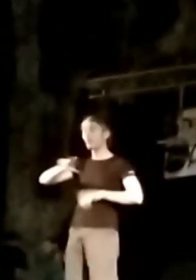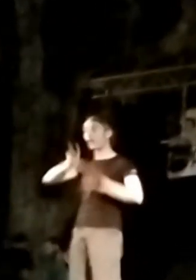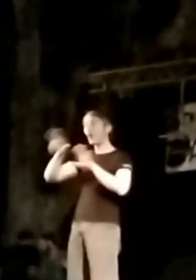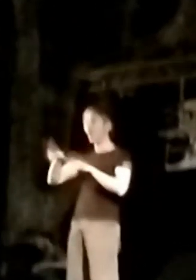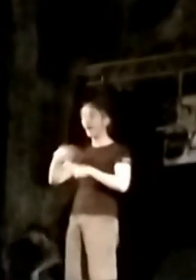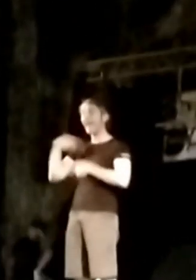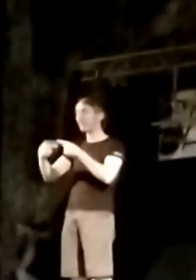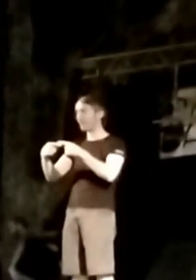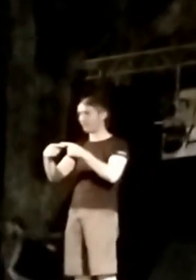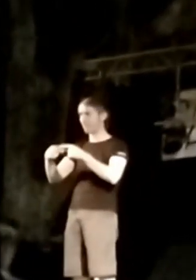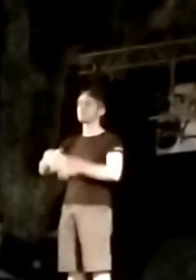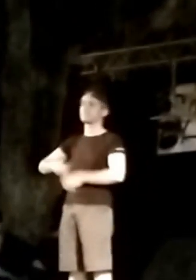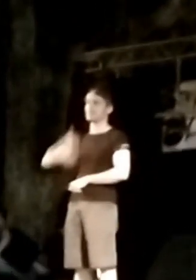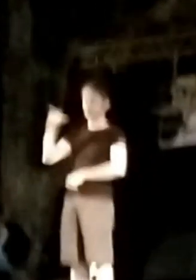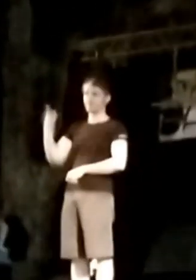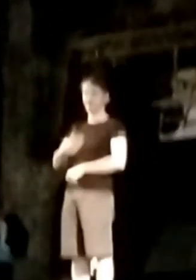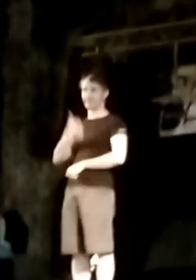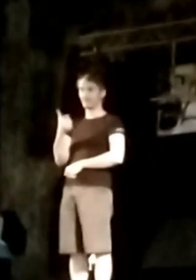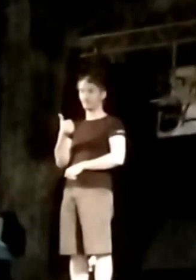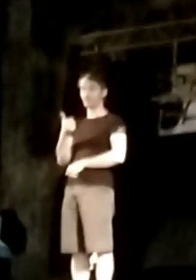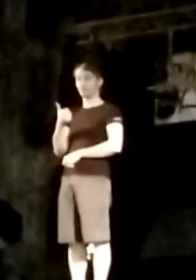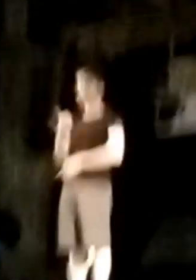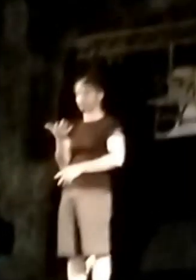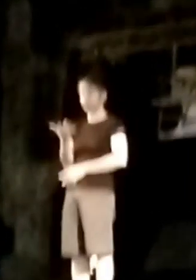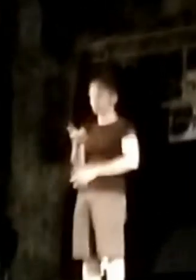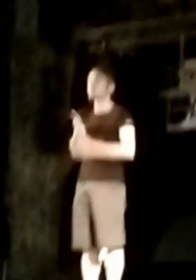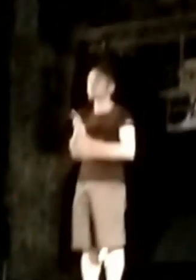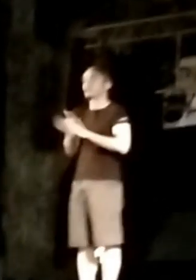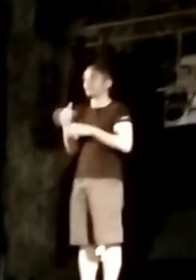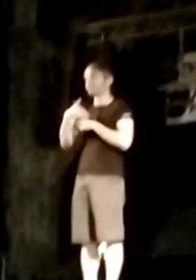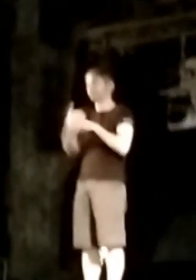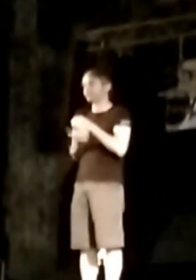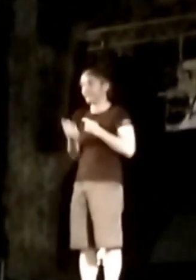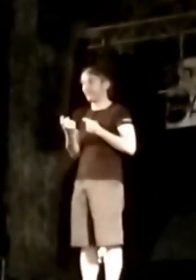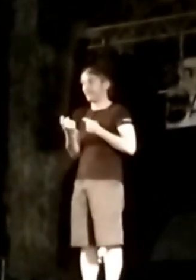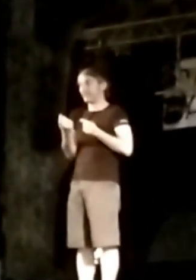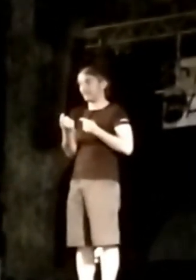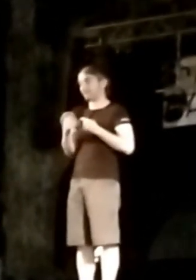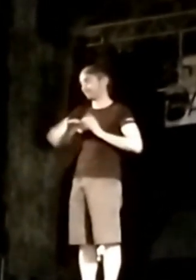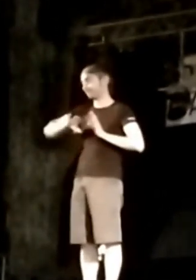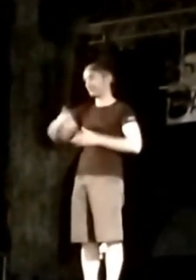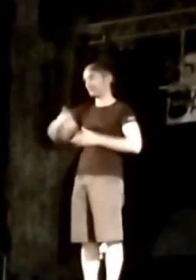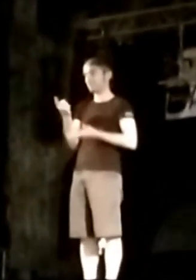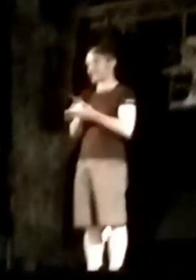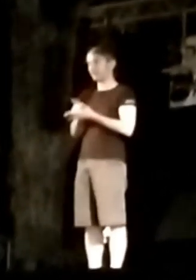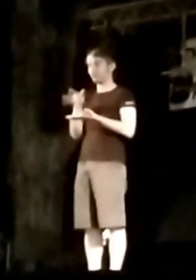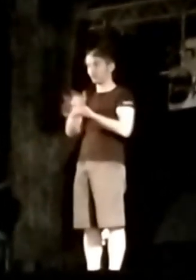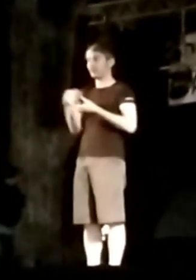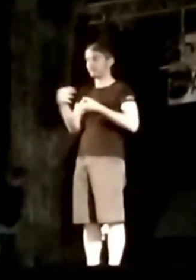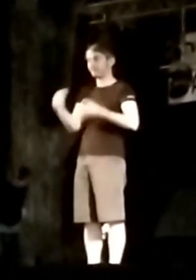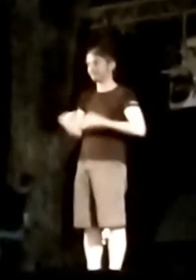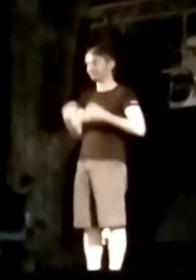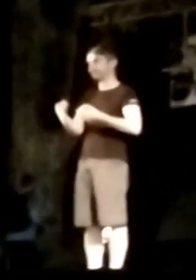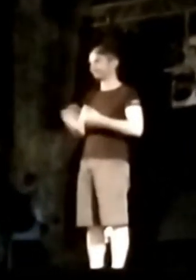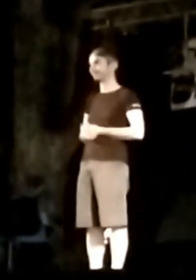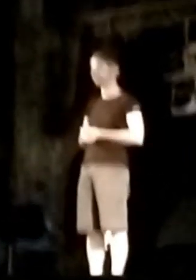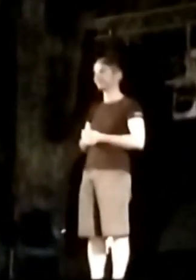molt més. Perquè no, si no, no s'arriba a final de mes. Amb 1,30€ cada habitació, imagineu-vos